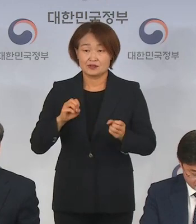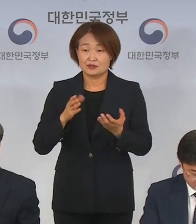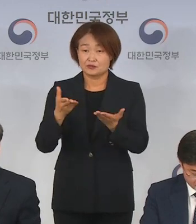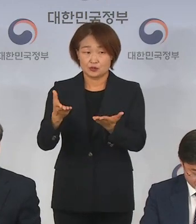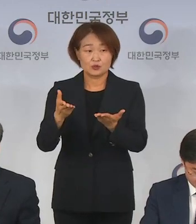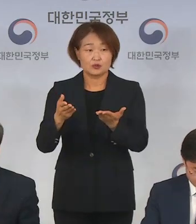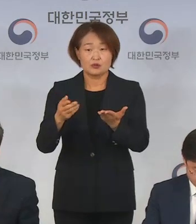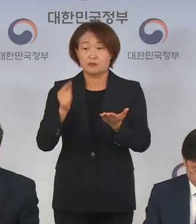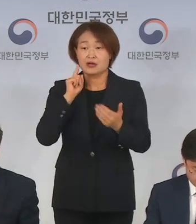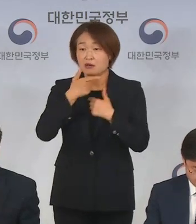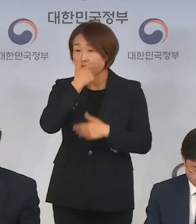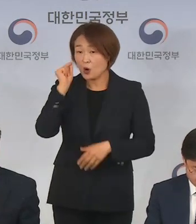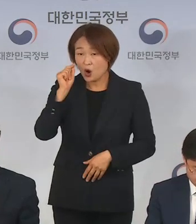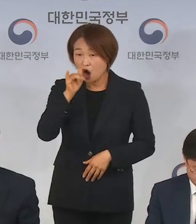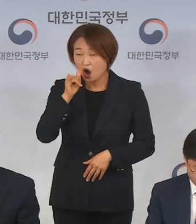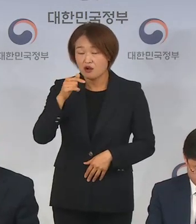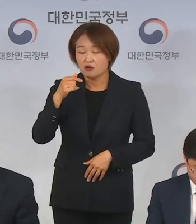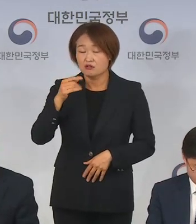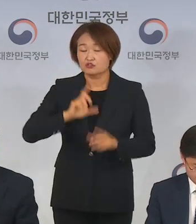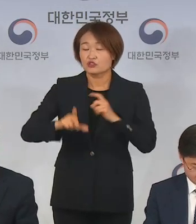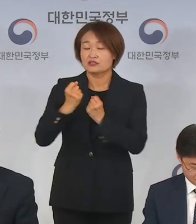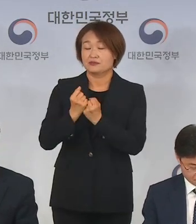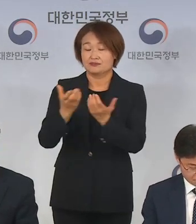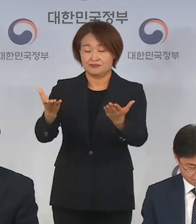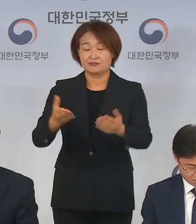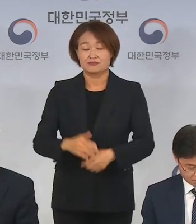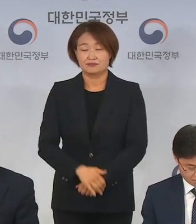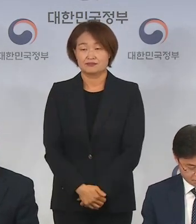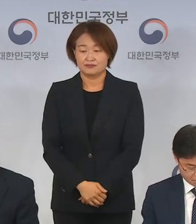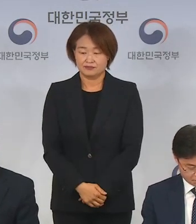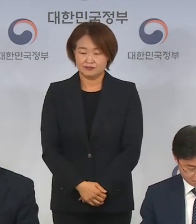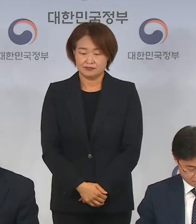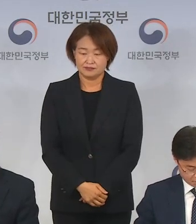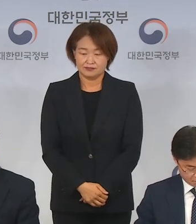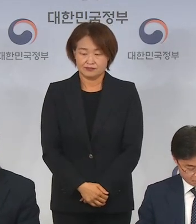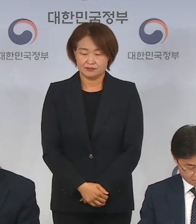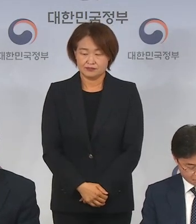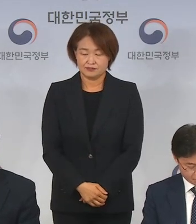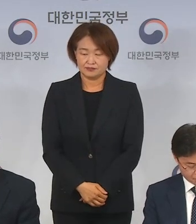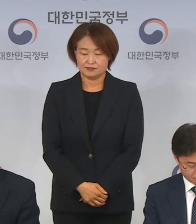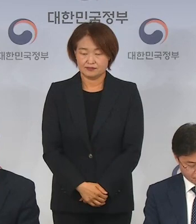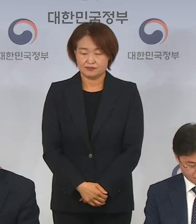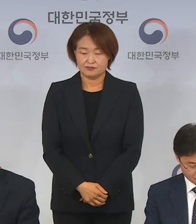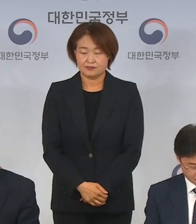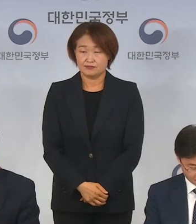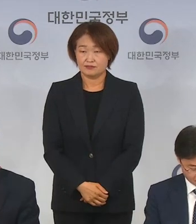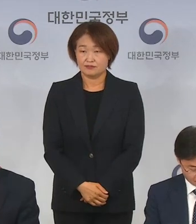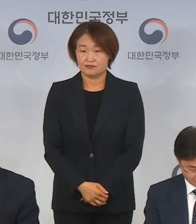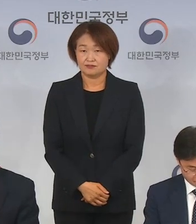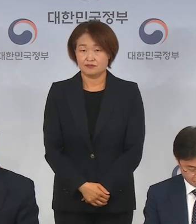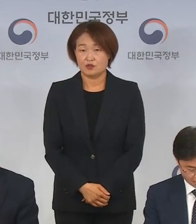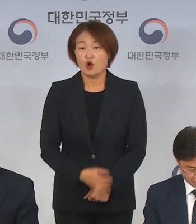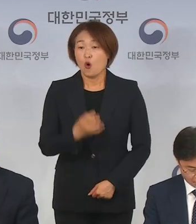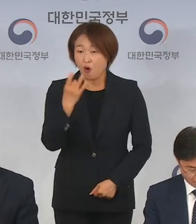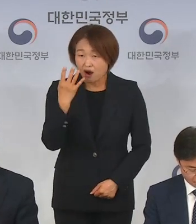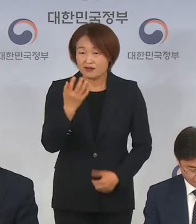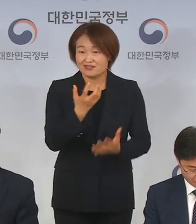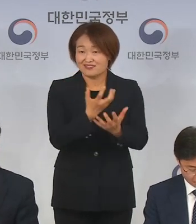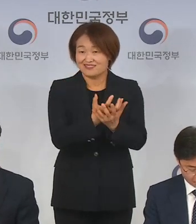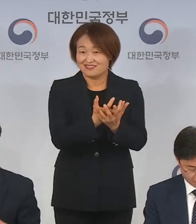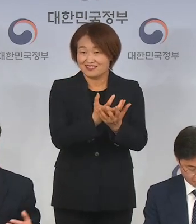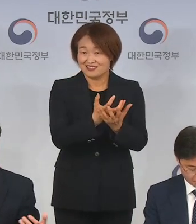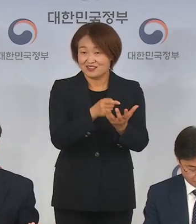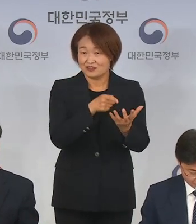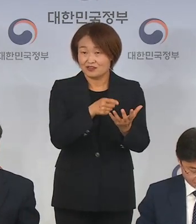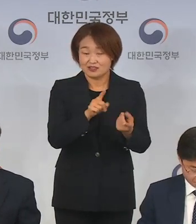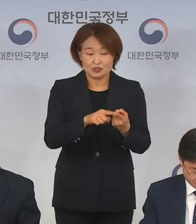혹시 부족한 부분이 있으면 추가 설명을 드리도록 하겠습니다. 우선 그 원데이터 부분은 좀 깊이 있는